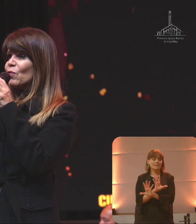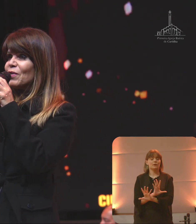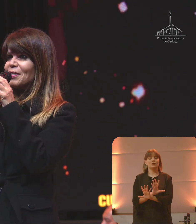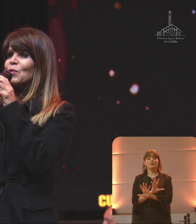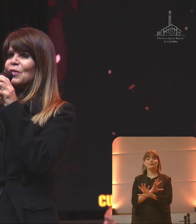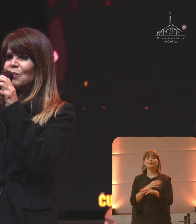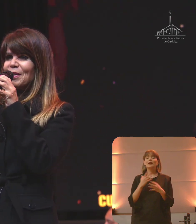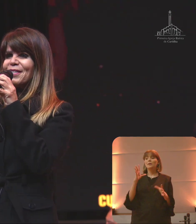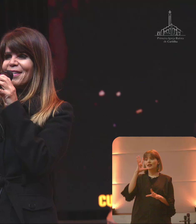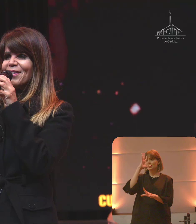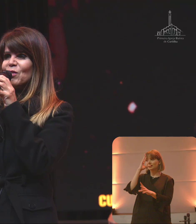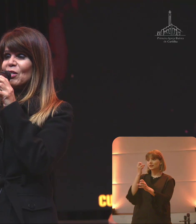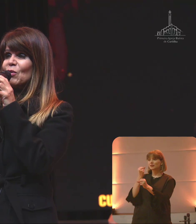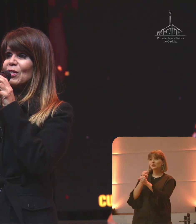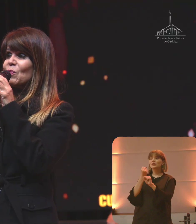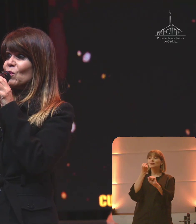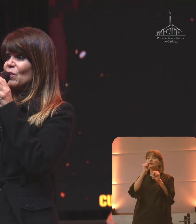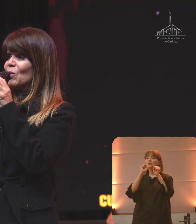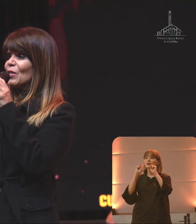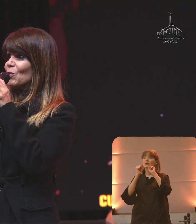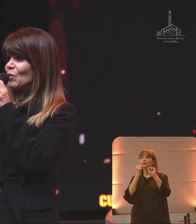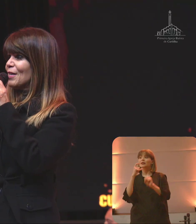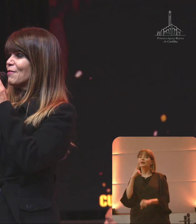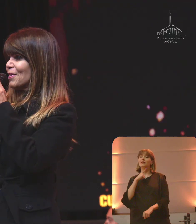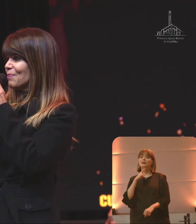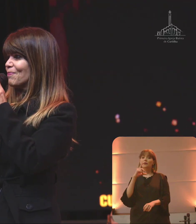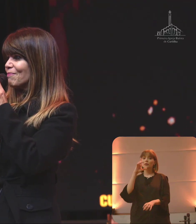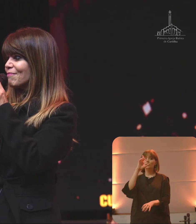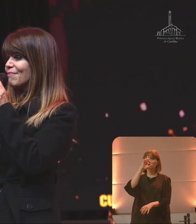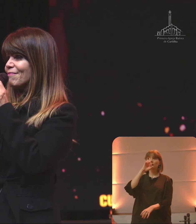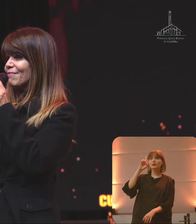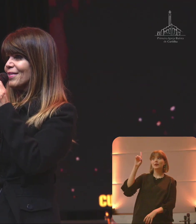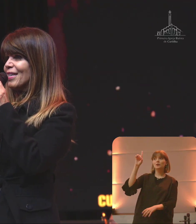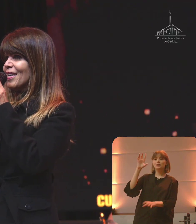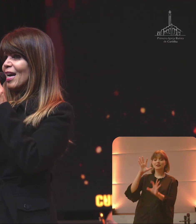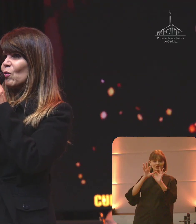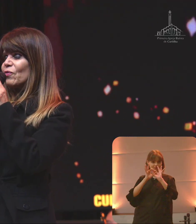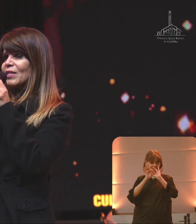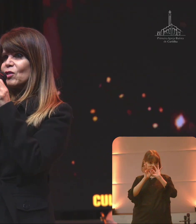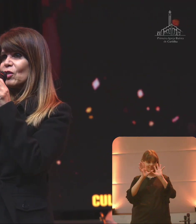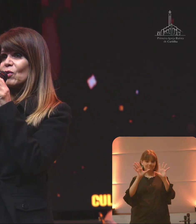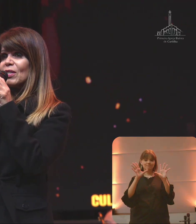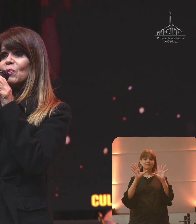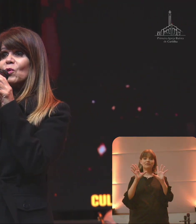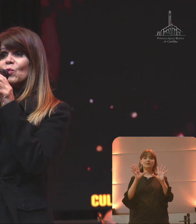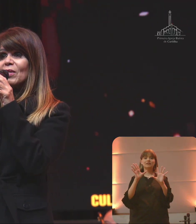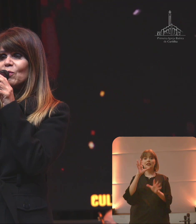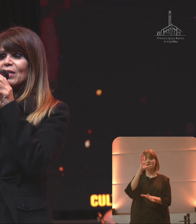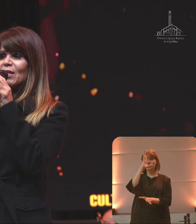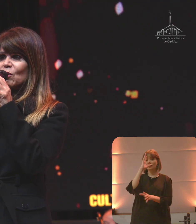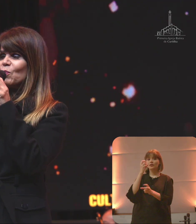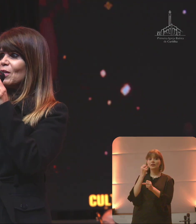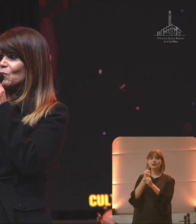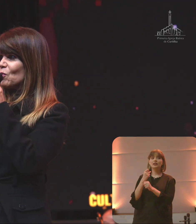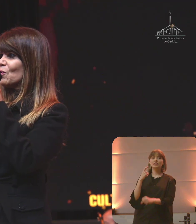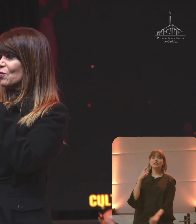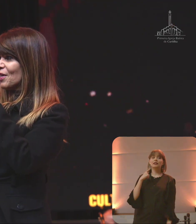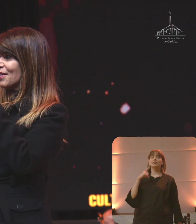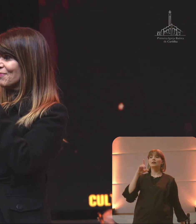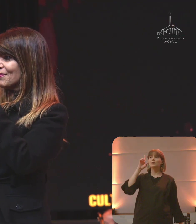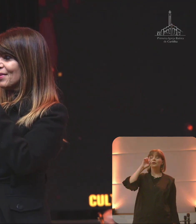essa confiança do salmista, de que nós temos um Deus que nos livra. A confiança de que nós temos um Deus em quem nós